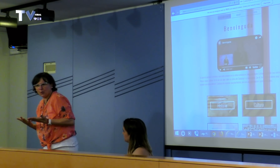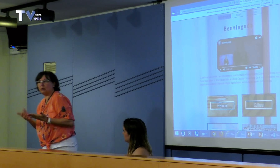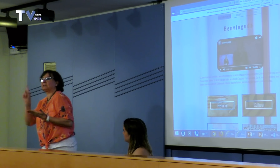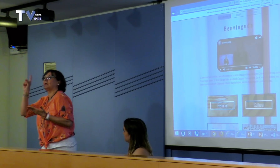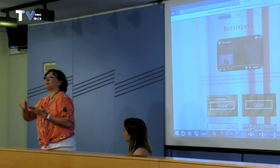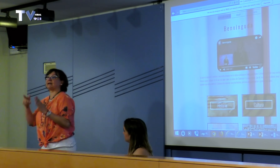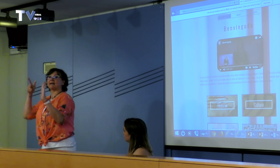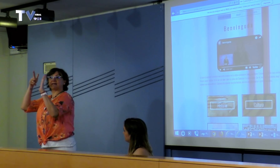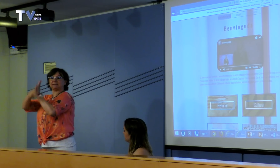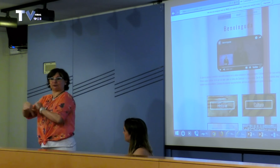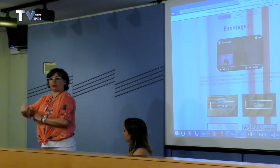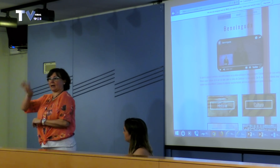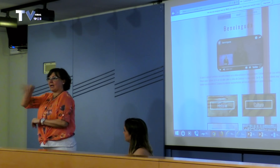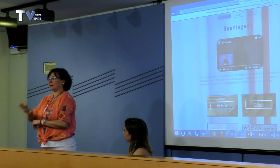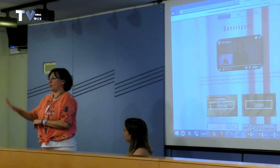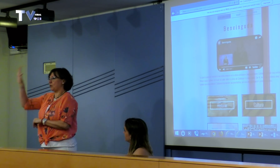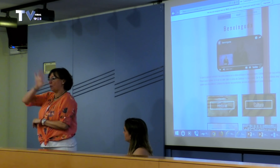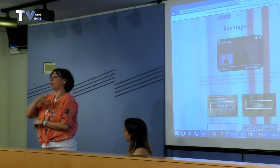la tradició, no sabem la història